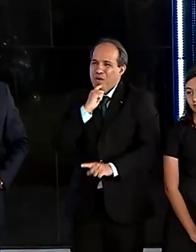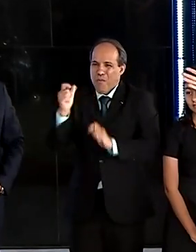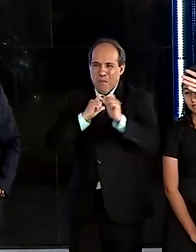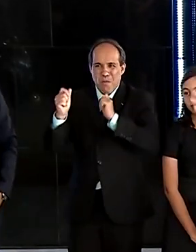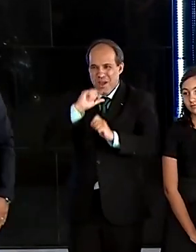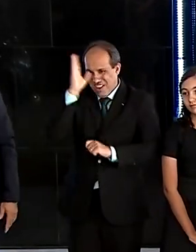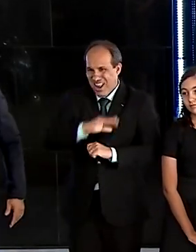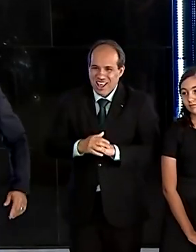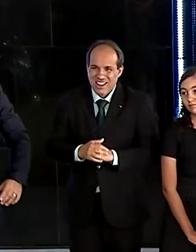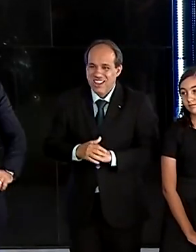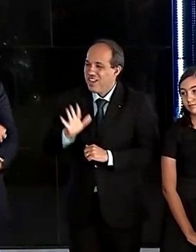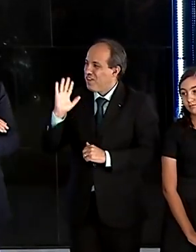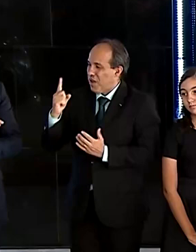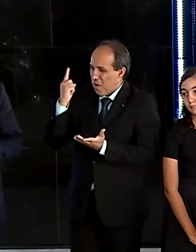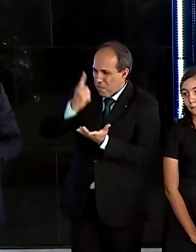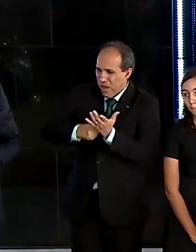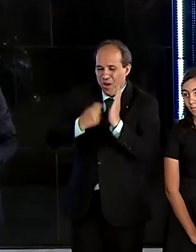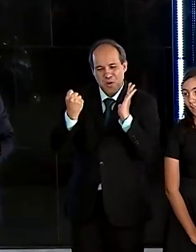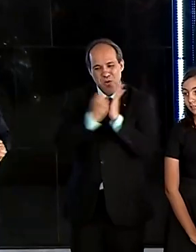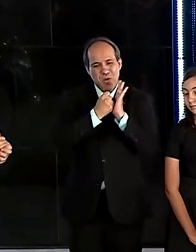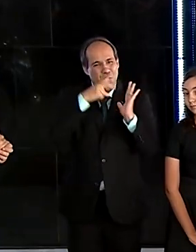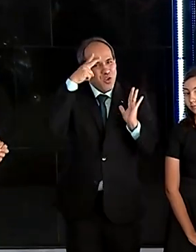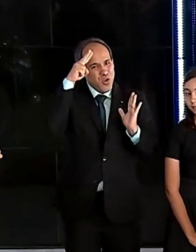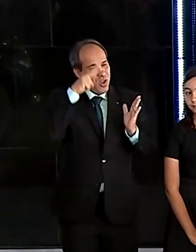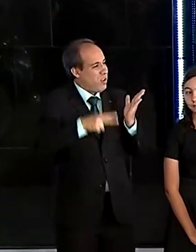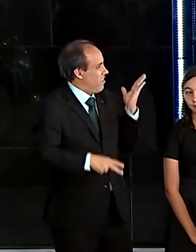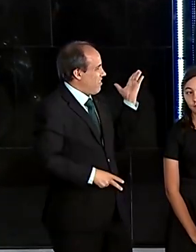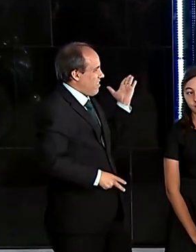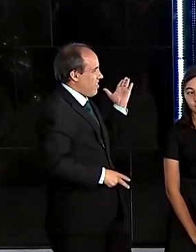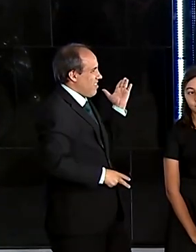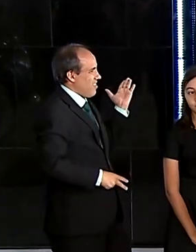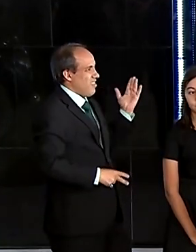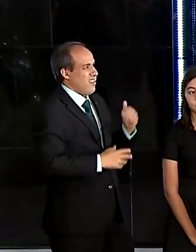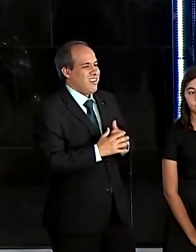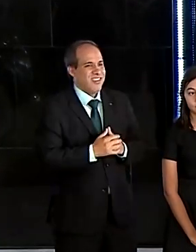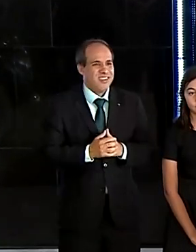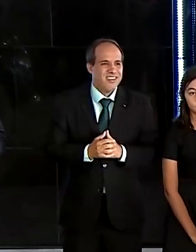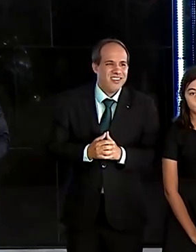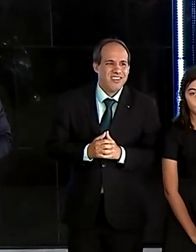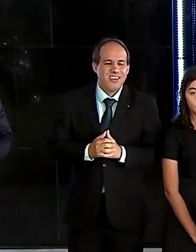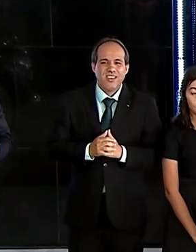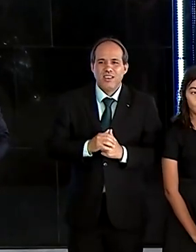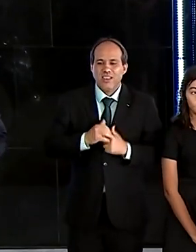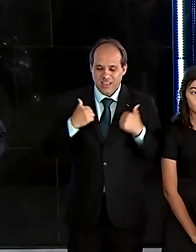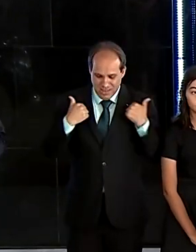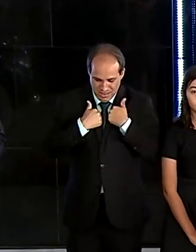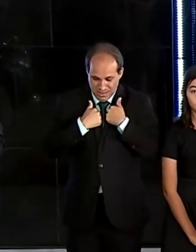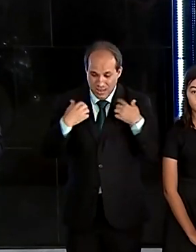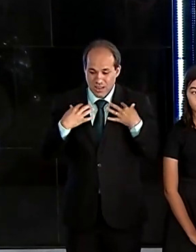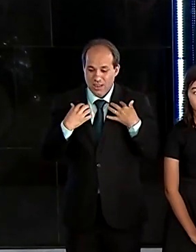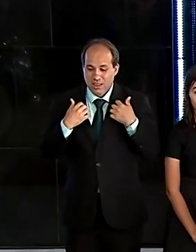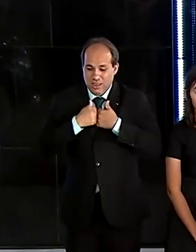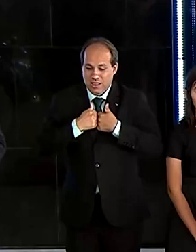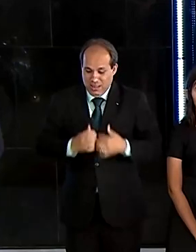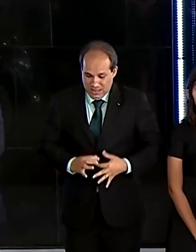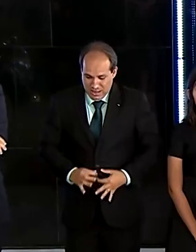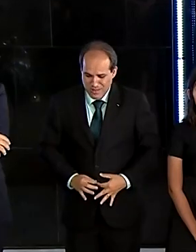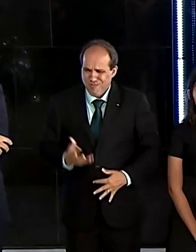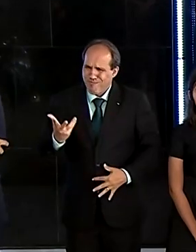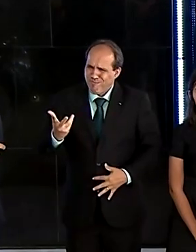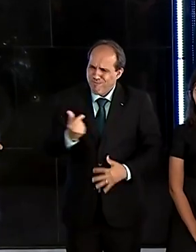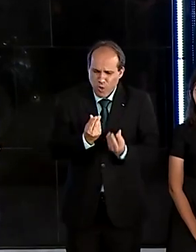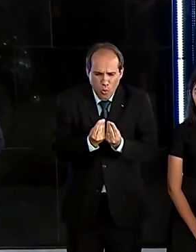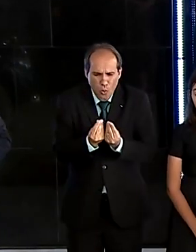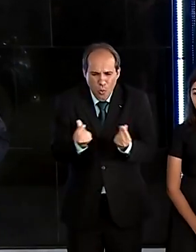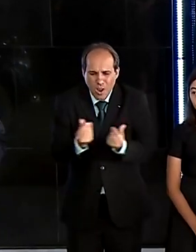Então, ele acabou de marcar história, né? Aqui uma vitrine aqui. O terno é de qualidade. E é